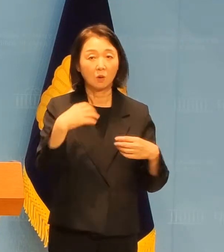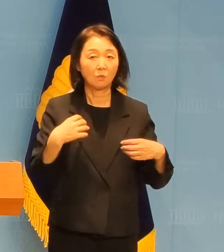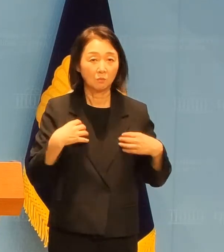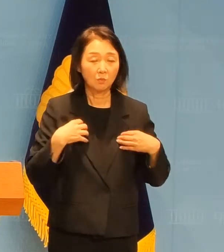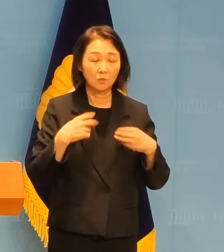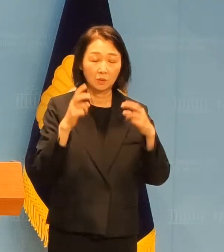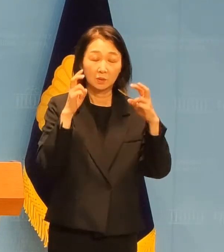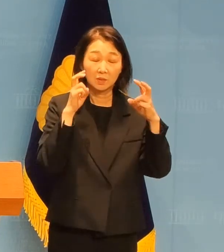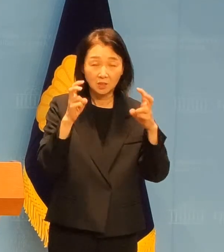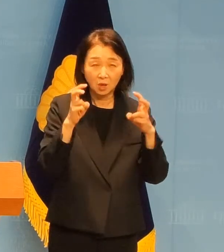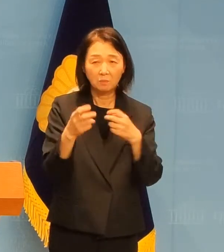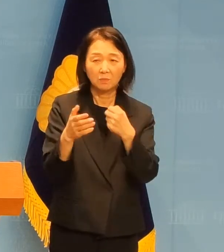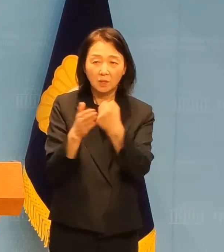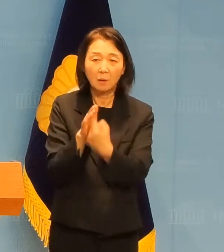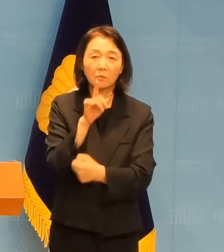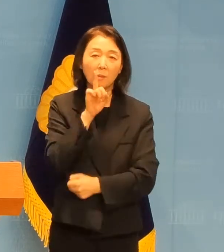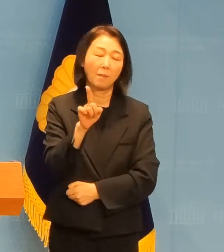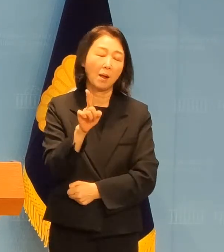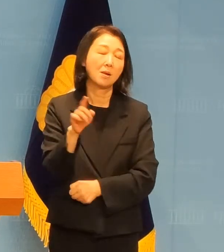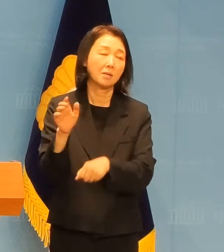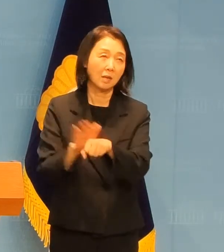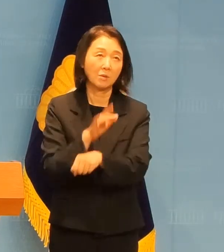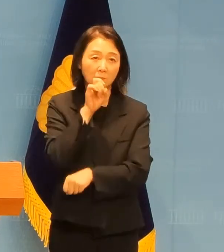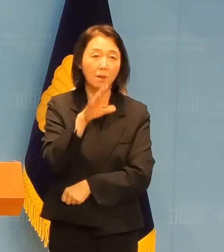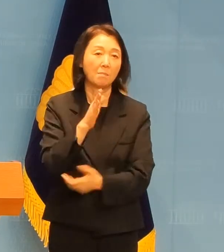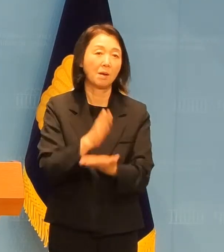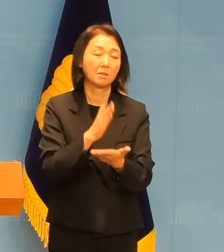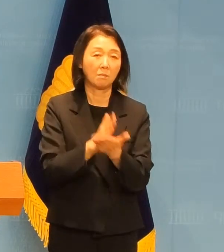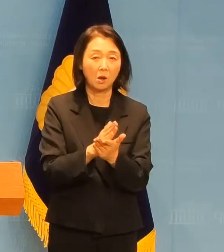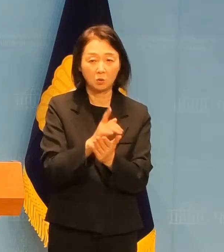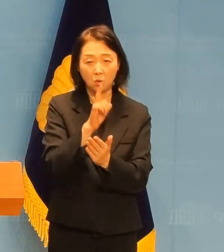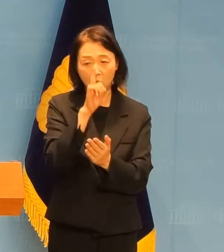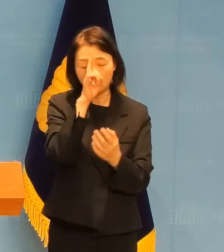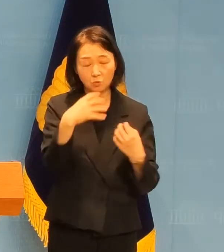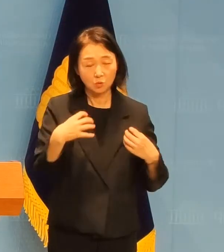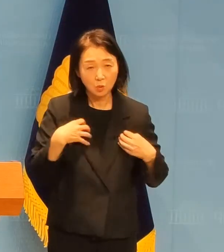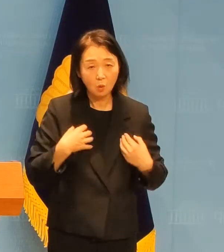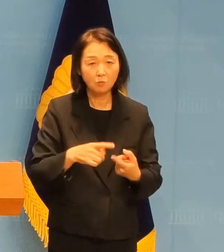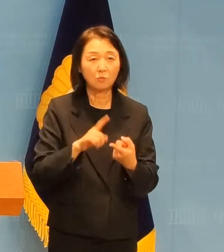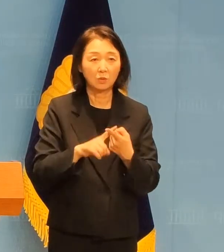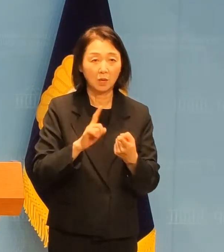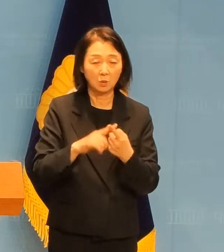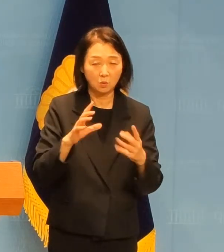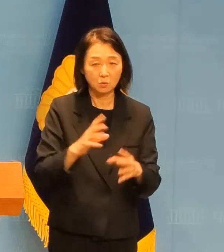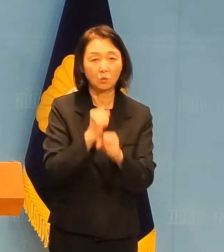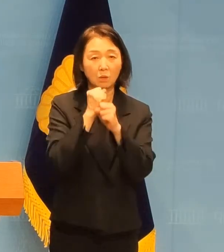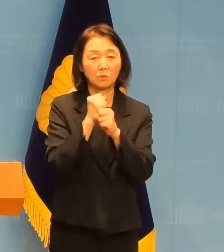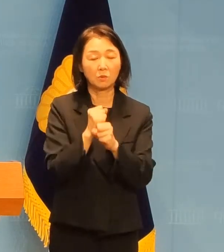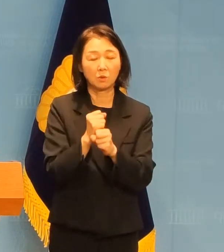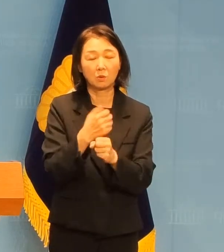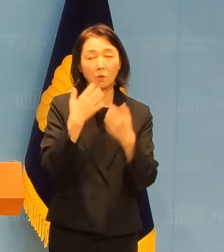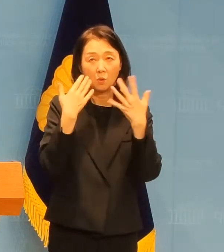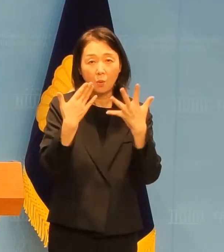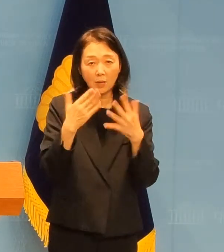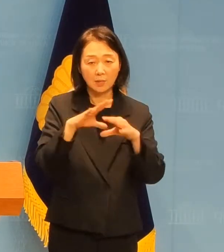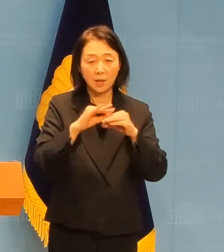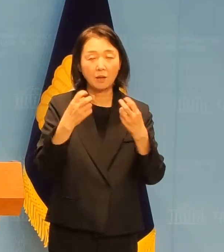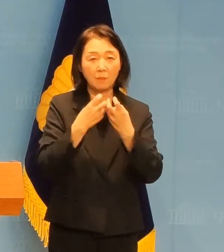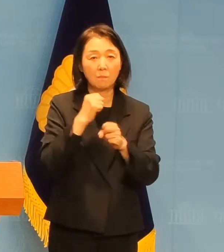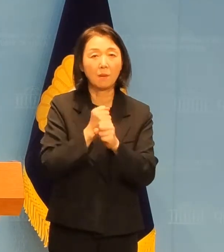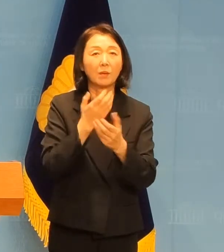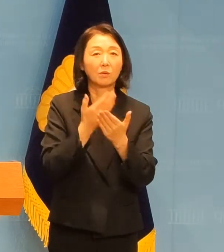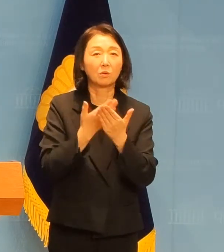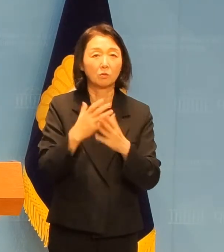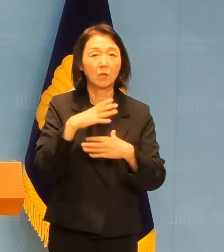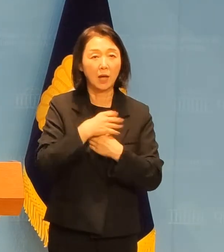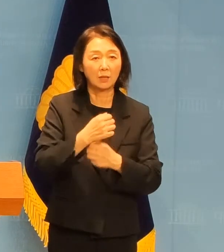기업 탓만 할 것이 아니라 국가 차원의 종합적이고 실효적인 대응 체계를 마련해 국민